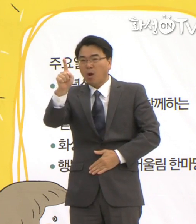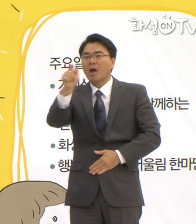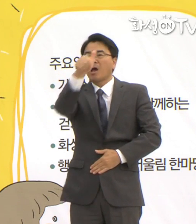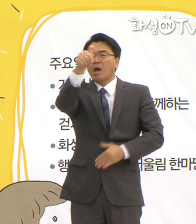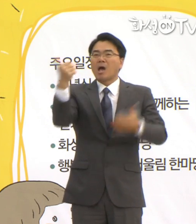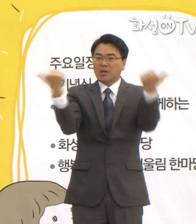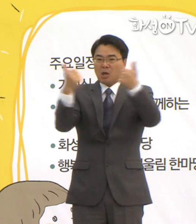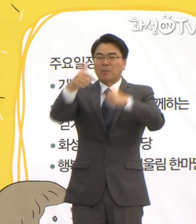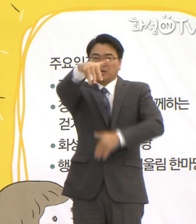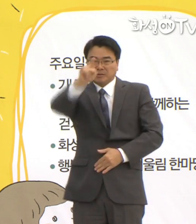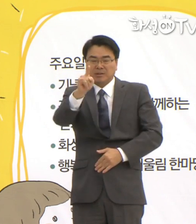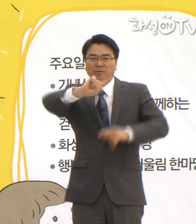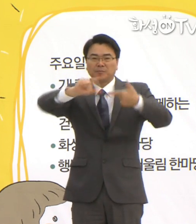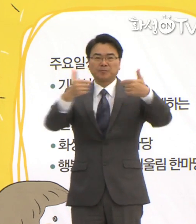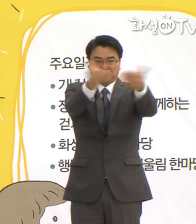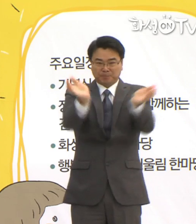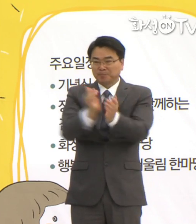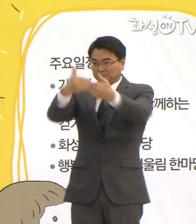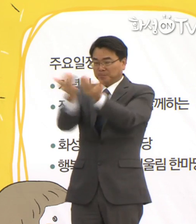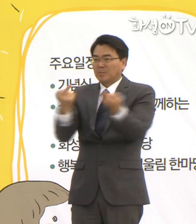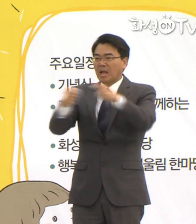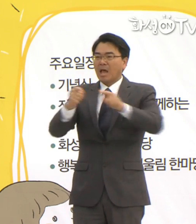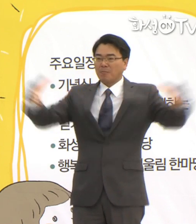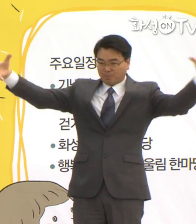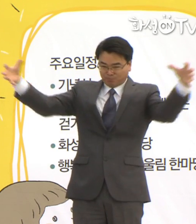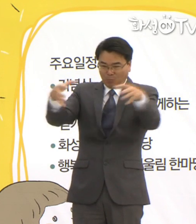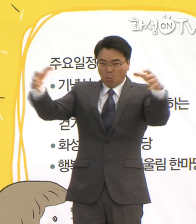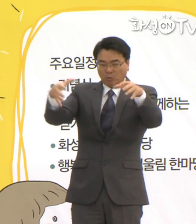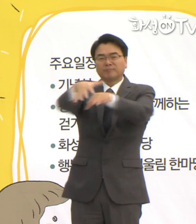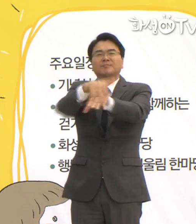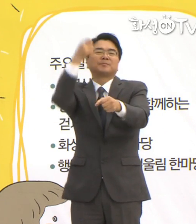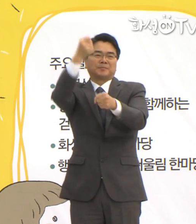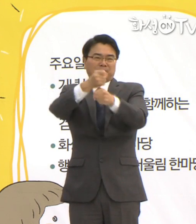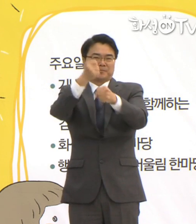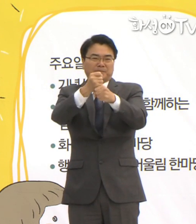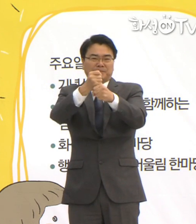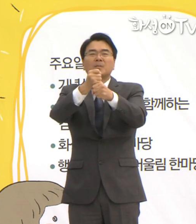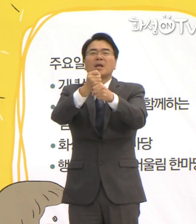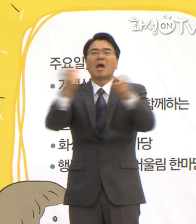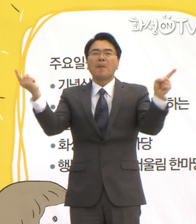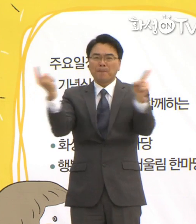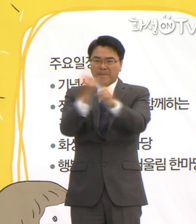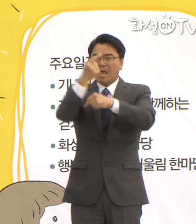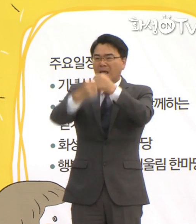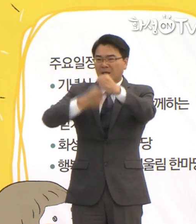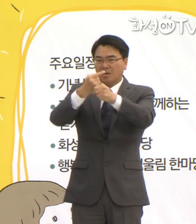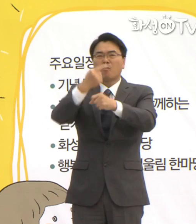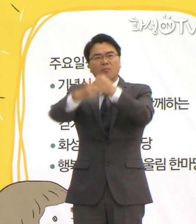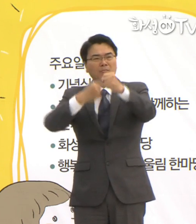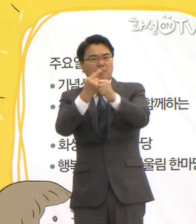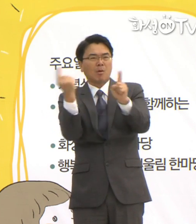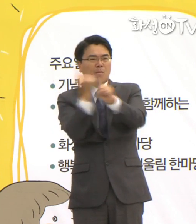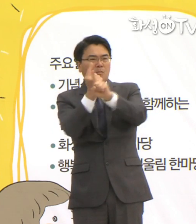있는 기관과 단체가 참여하는 행사로 구성해 보았습니다. 해를 거듭할수록 축제의 내용이 보이기